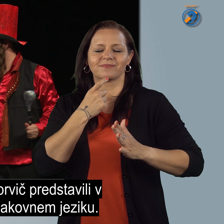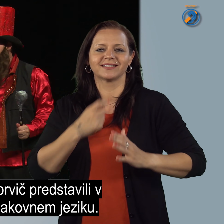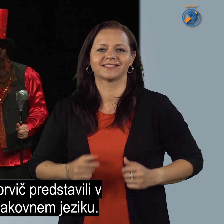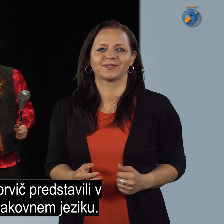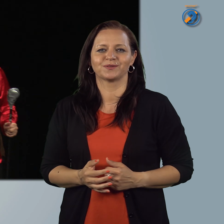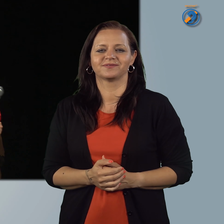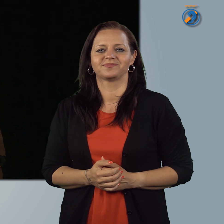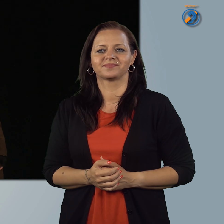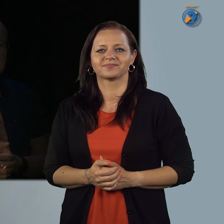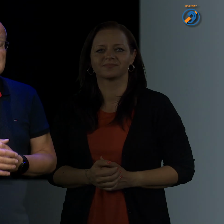jeziku.